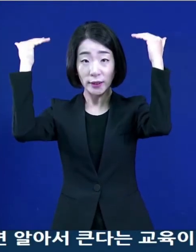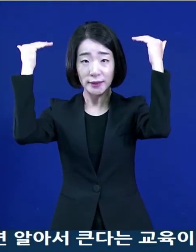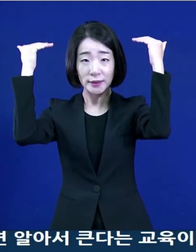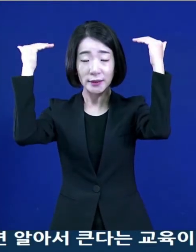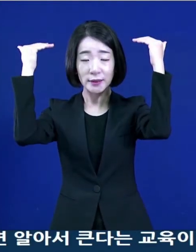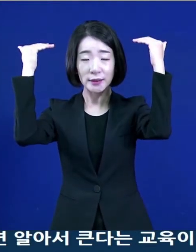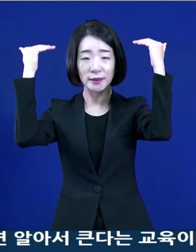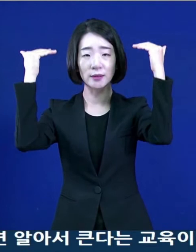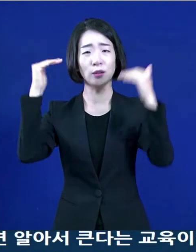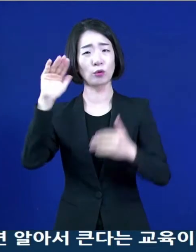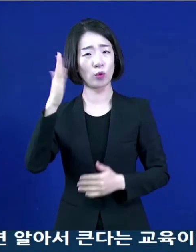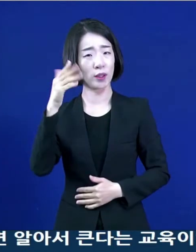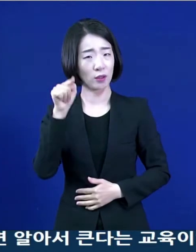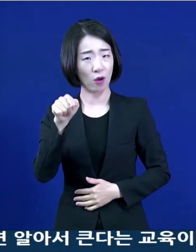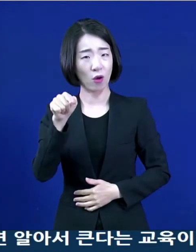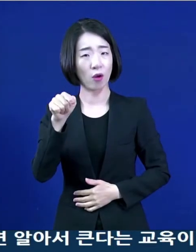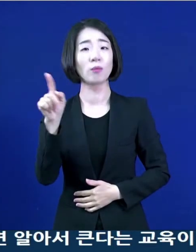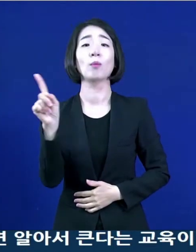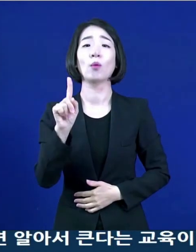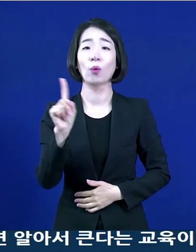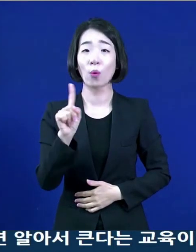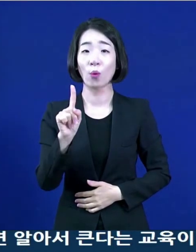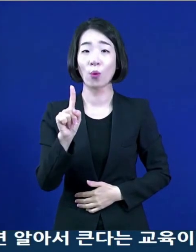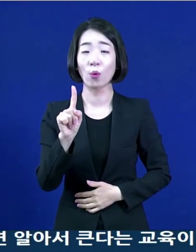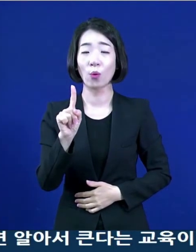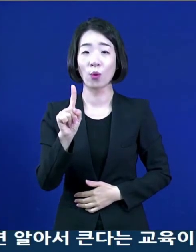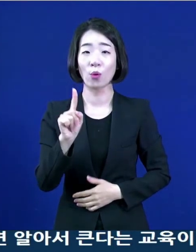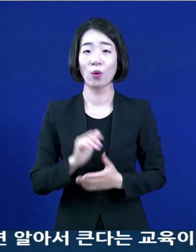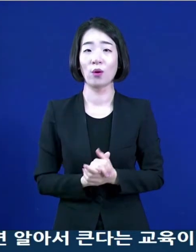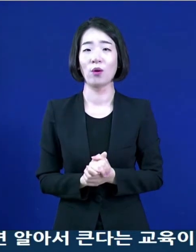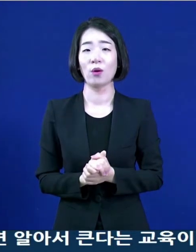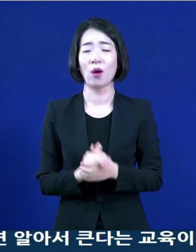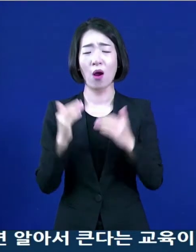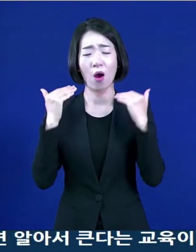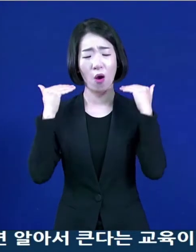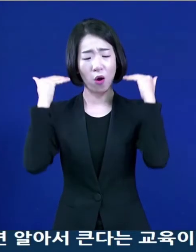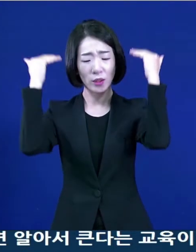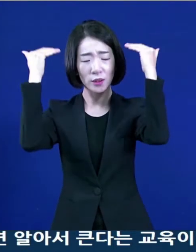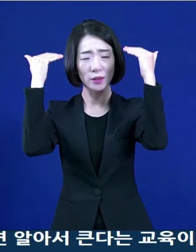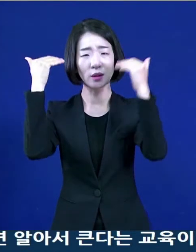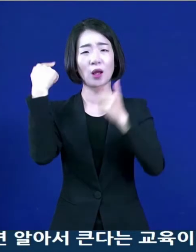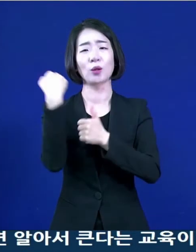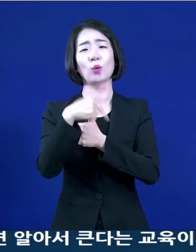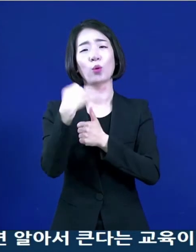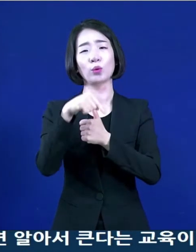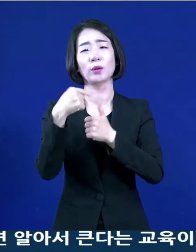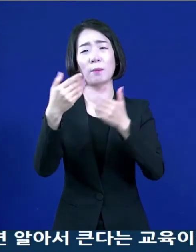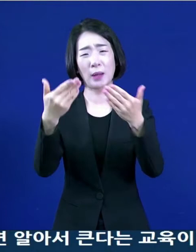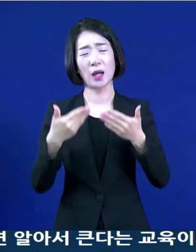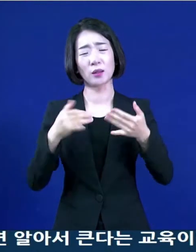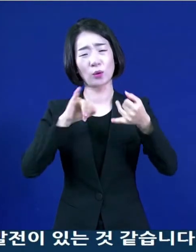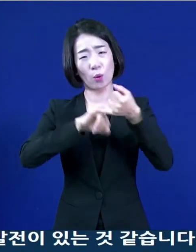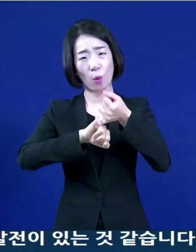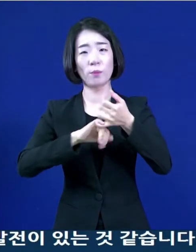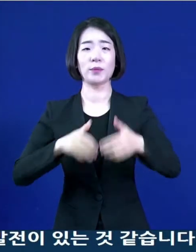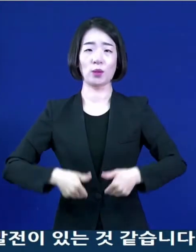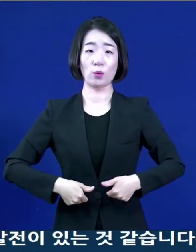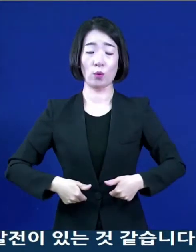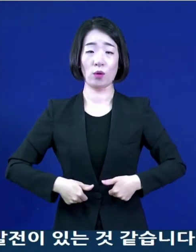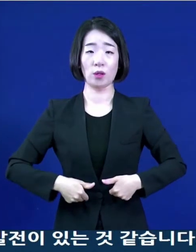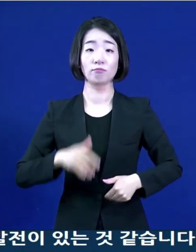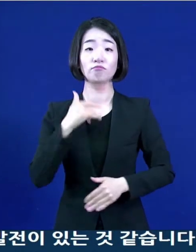어떨까요? 어른이 된다는 것은 정말 교육 없이 어른이 되는 것 같습니다. 나이가